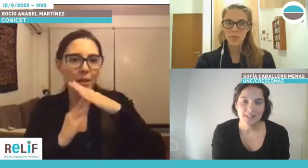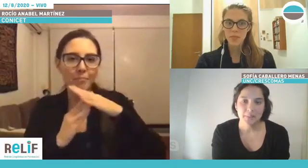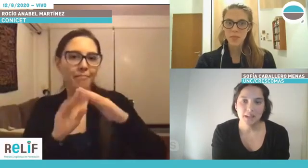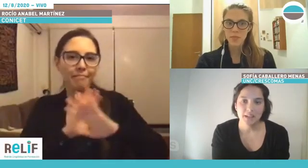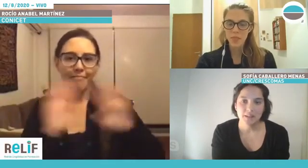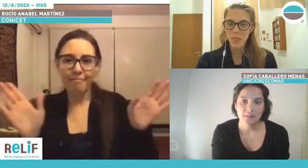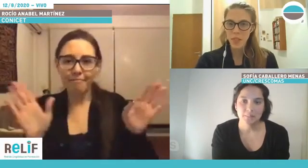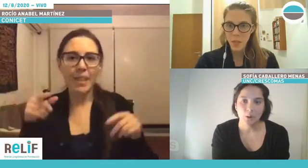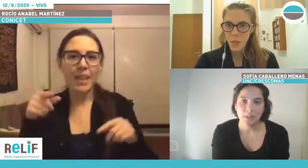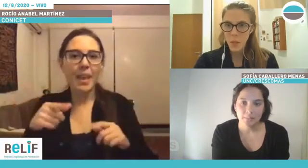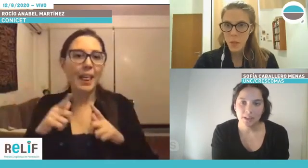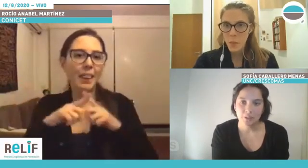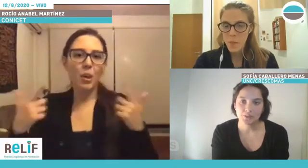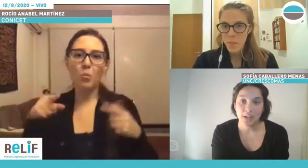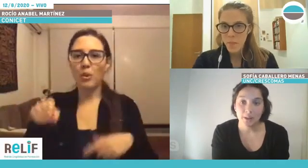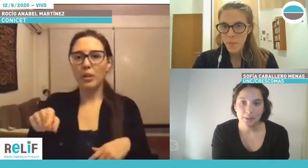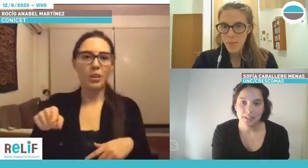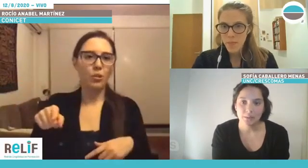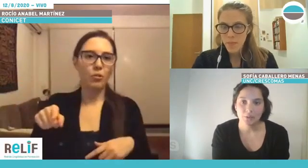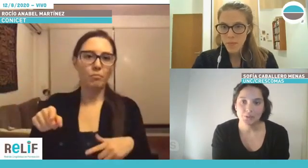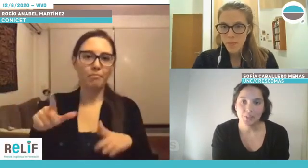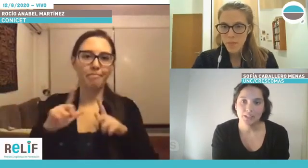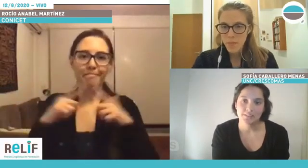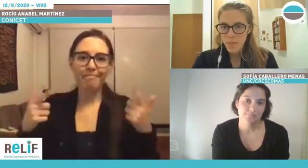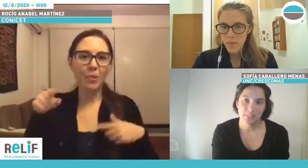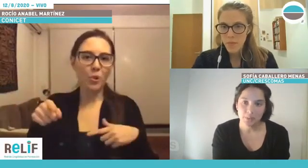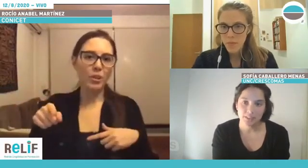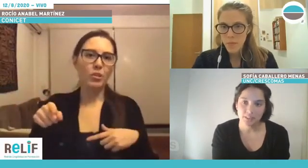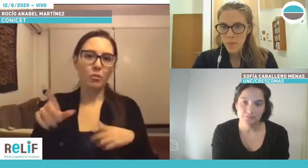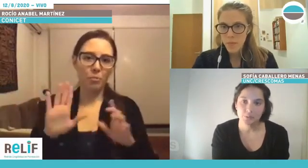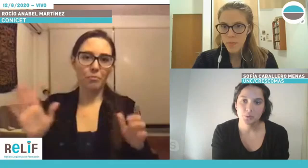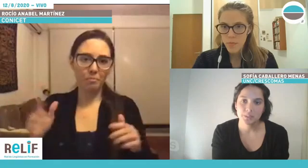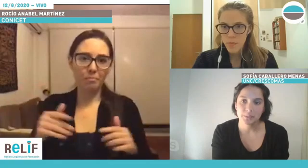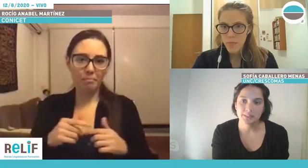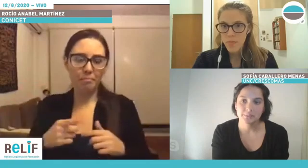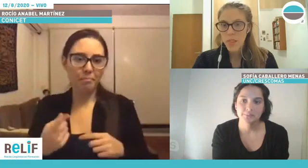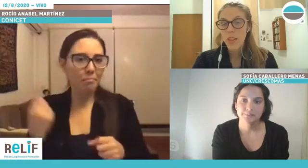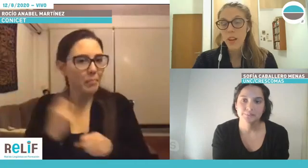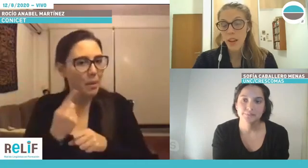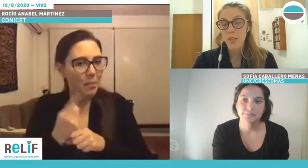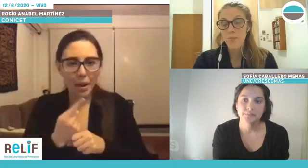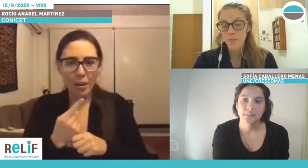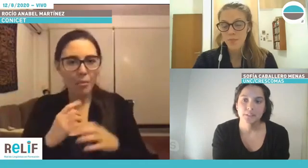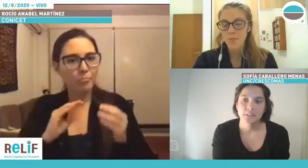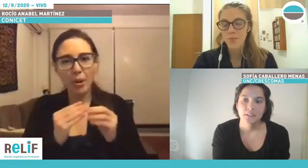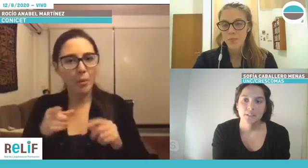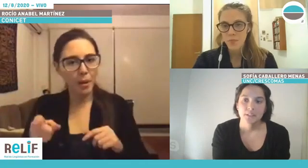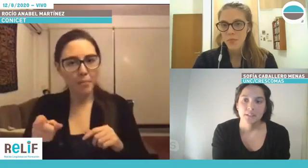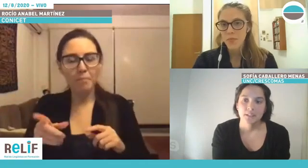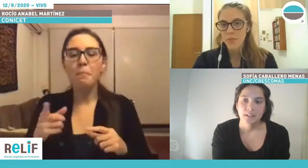El principal problema o traba, digamos, es lingüístico, justamente. Claro.